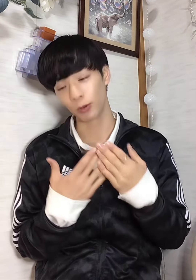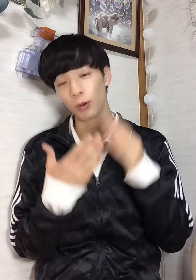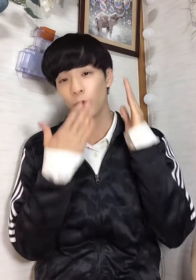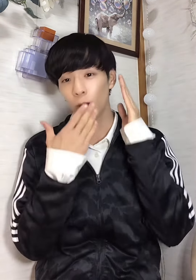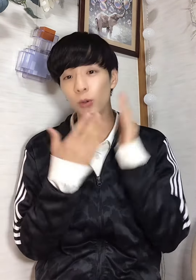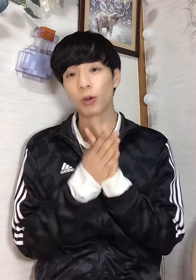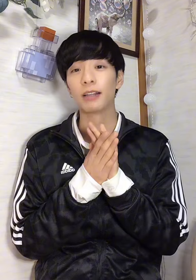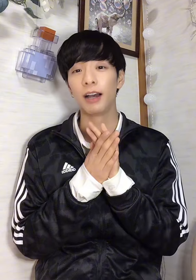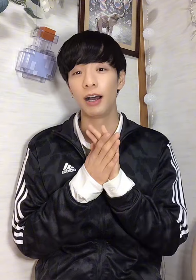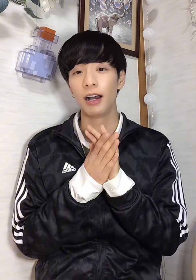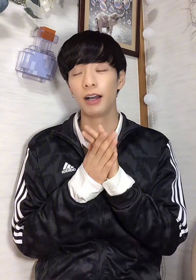この、